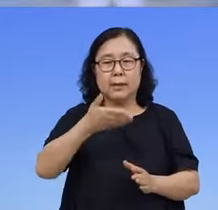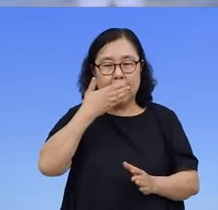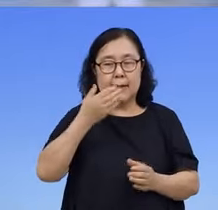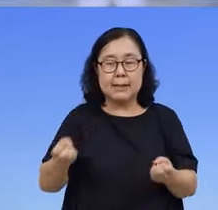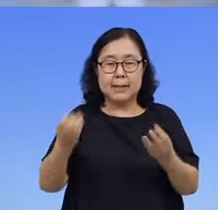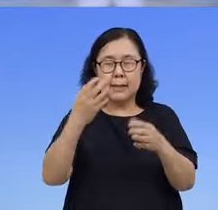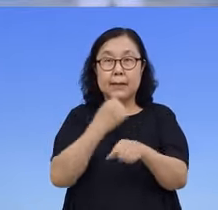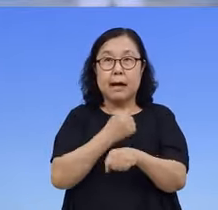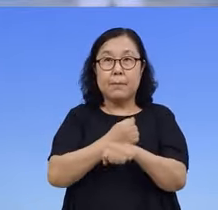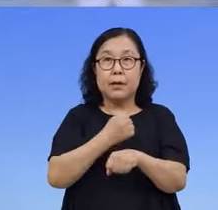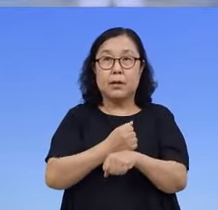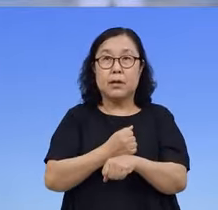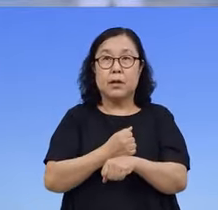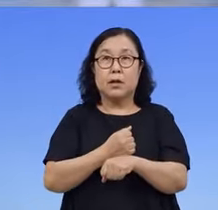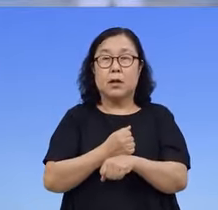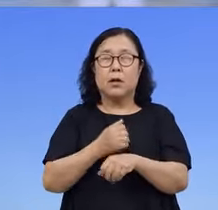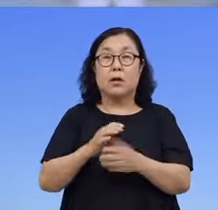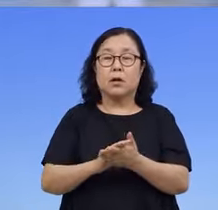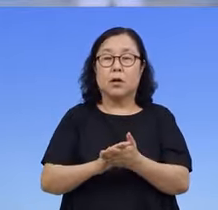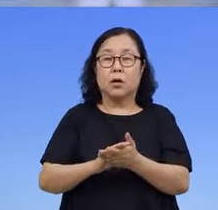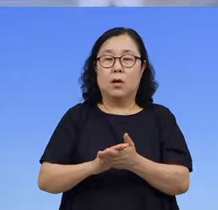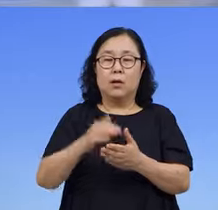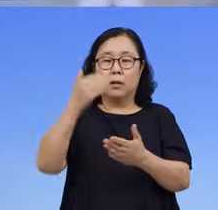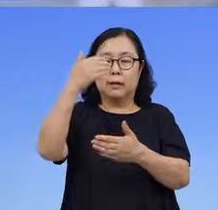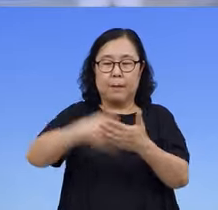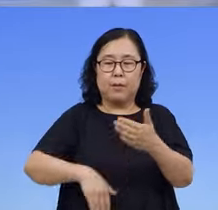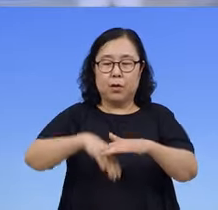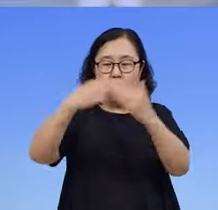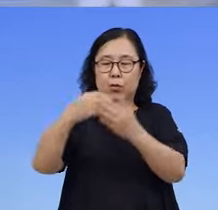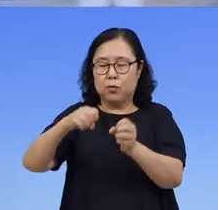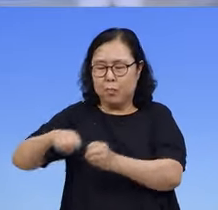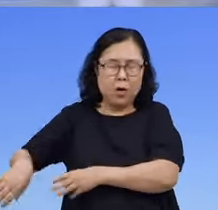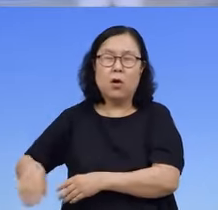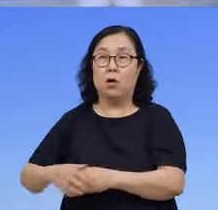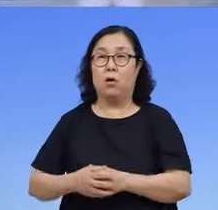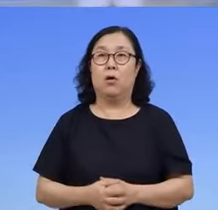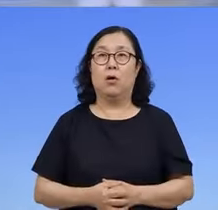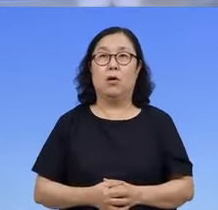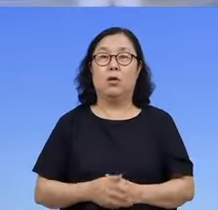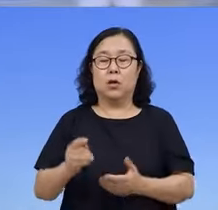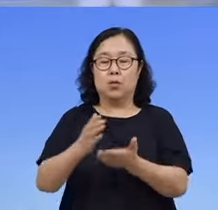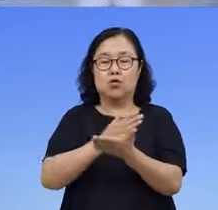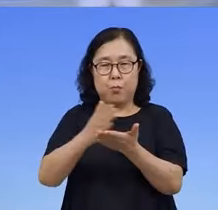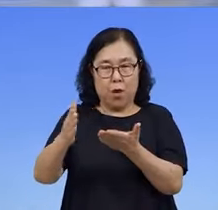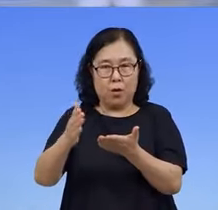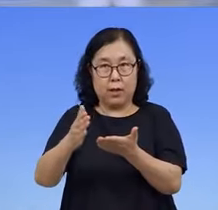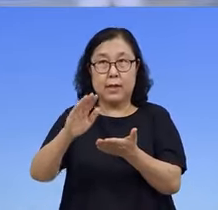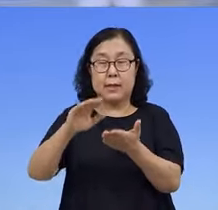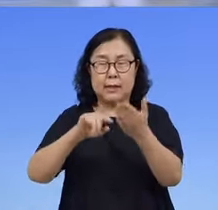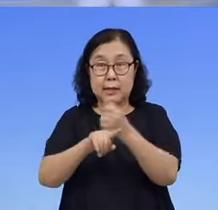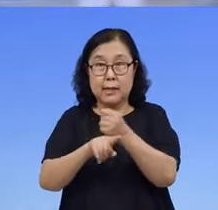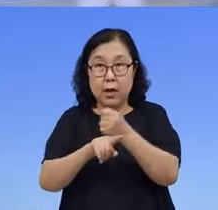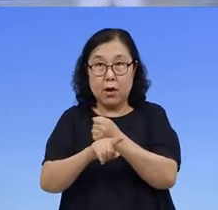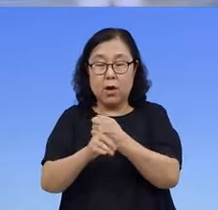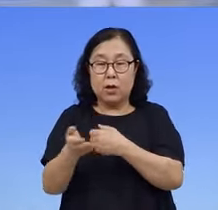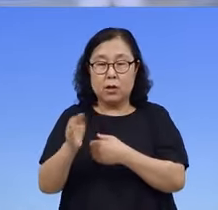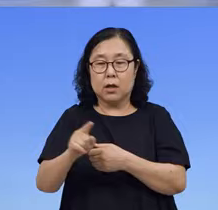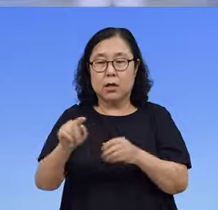하면은요 다 파묻어요, 남는 거, 그 아까운 거. 이게 이제 구별됐다는 그 의미